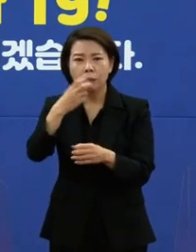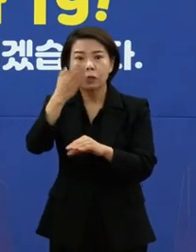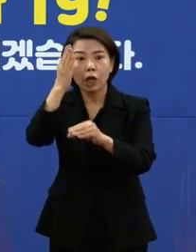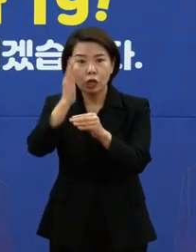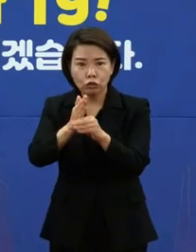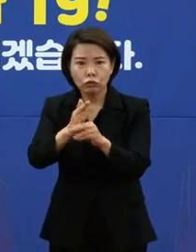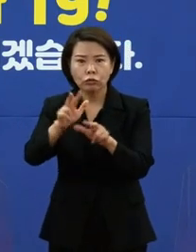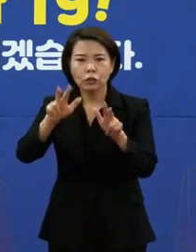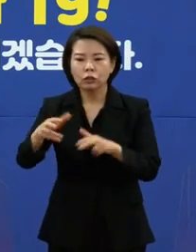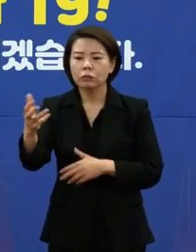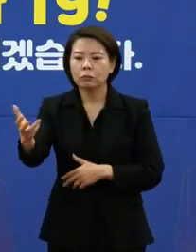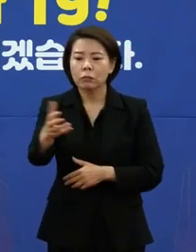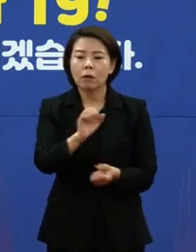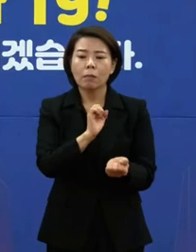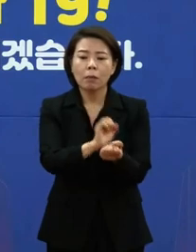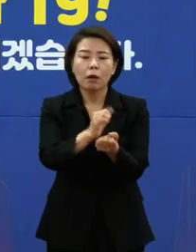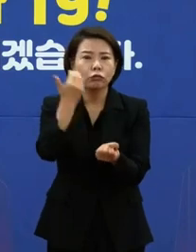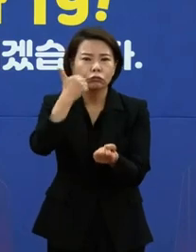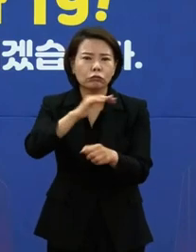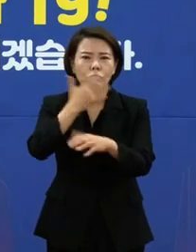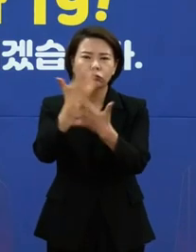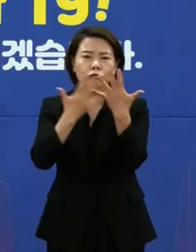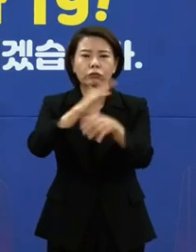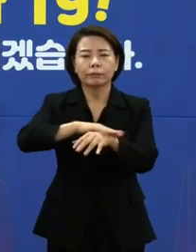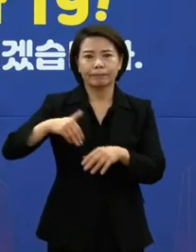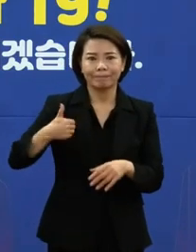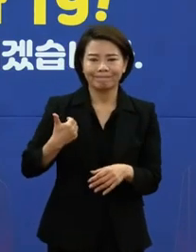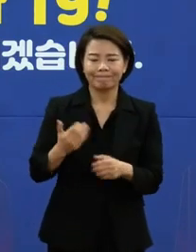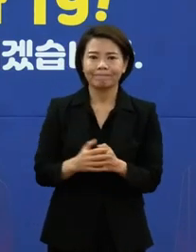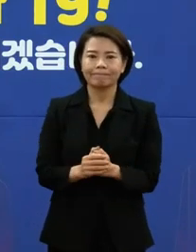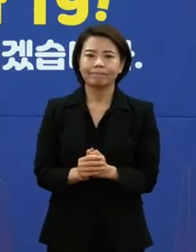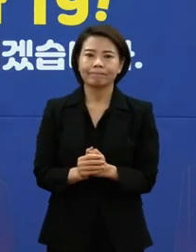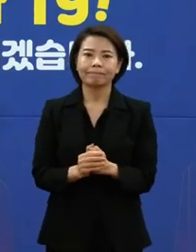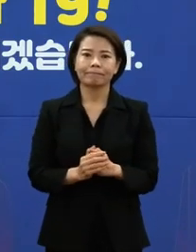현재 감염원은 파악 중입니다.